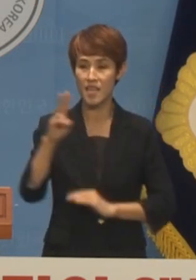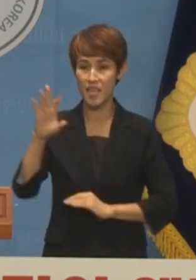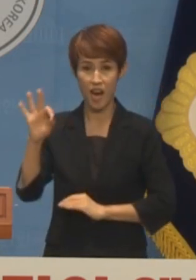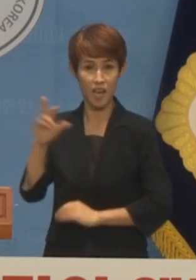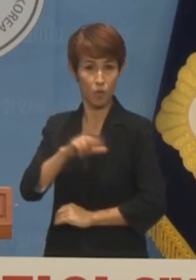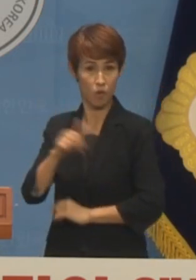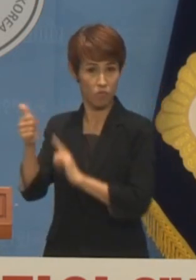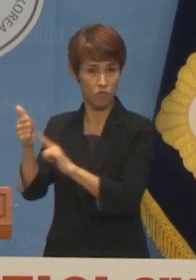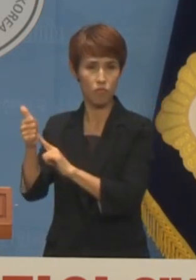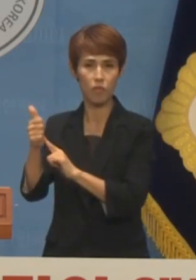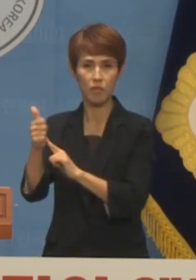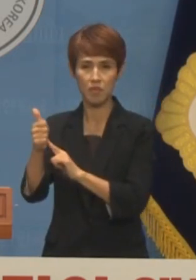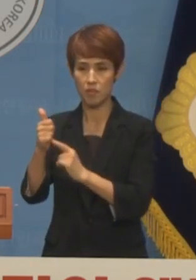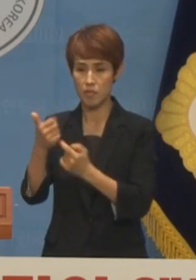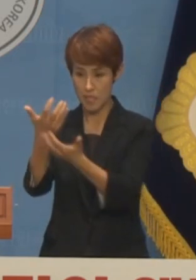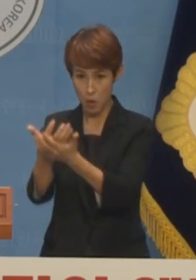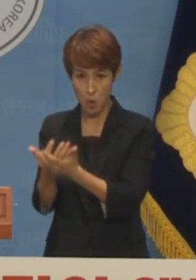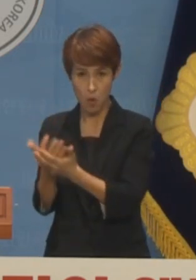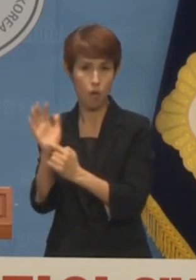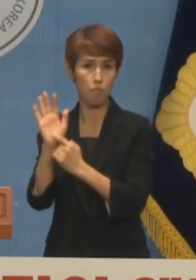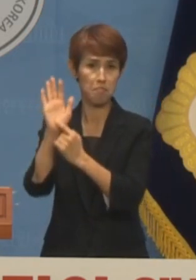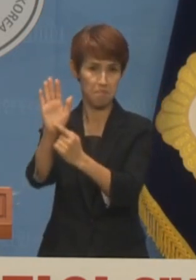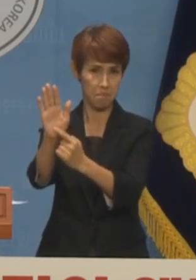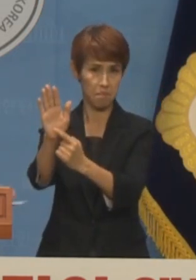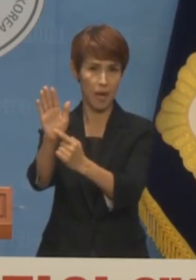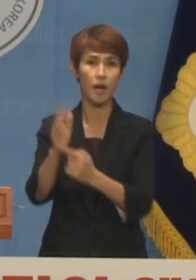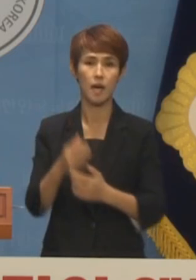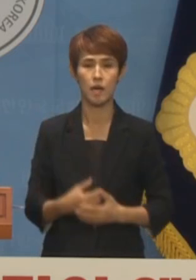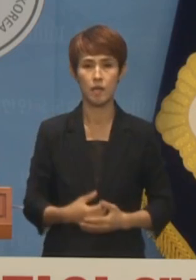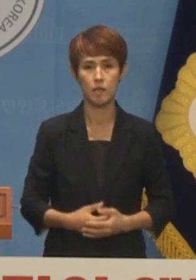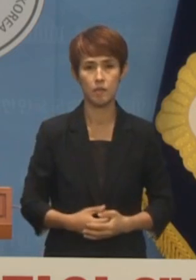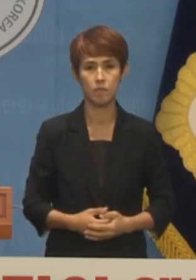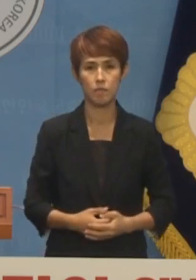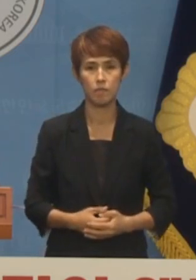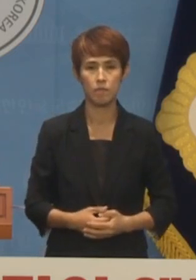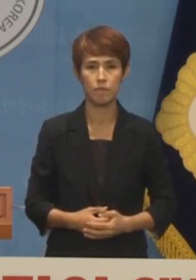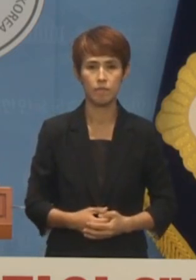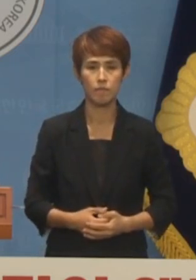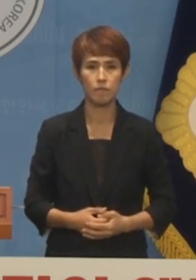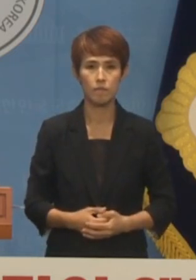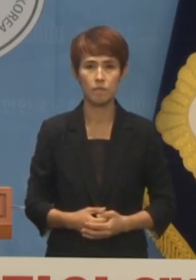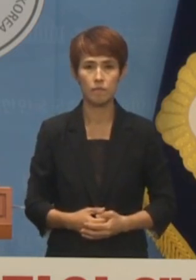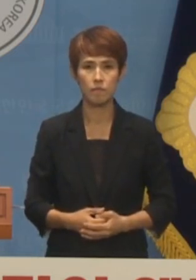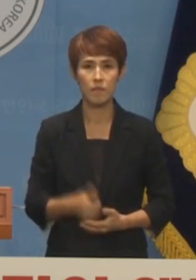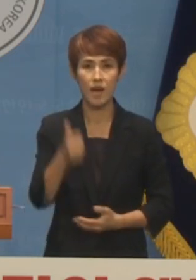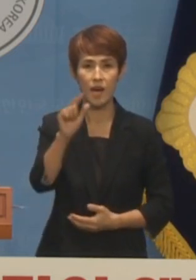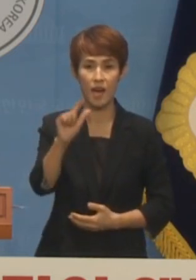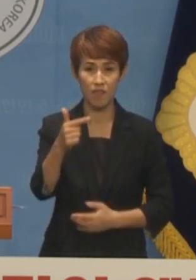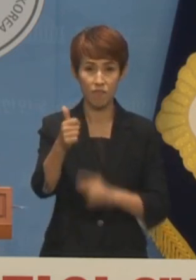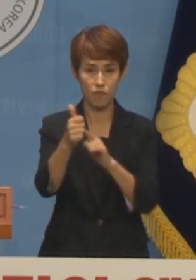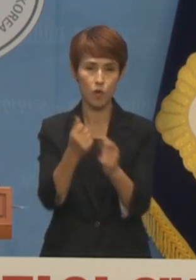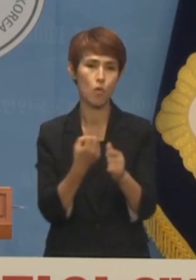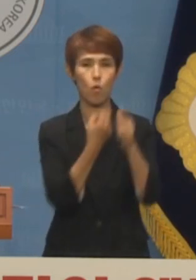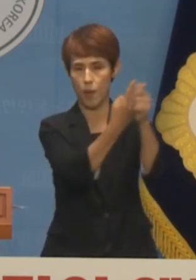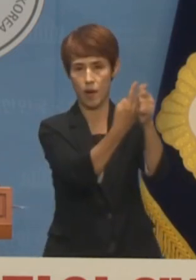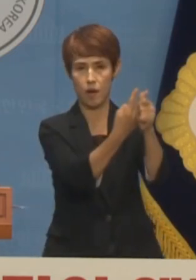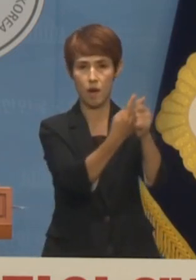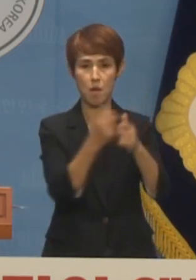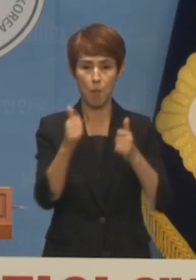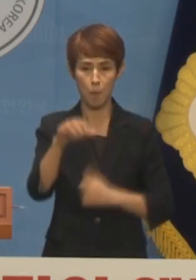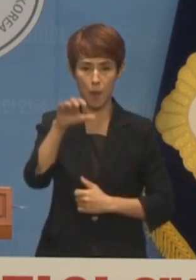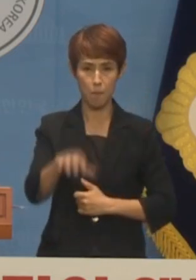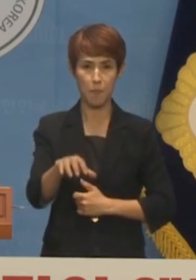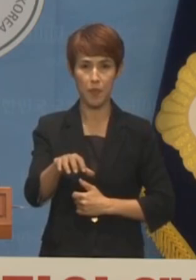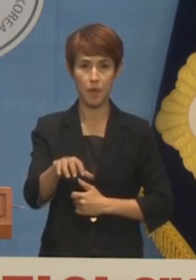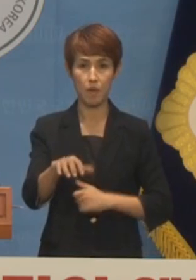의원도 관련 분석 자료를 국민에게 제시했습니다. 이에 위처럼 피고발인 한동훈을 고발하오니 법 앞에